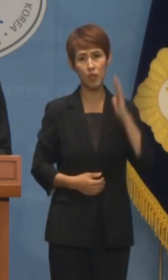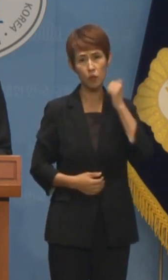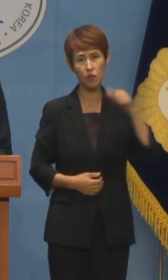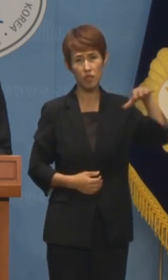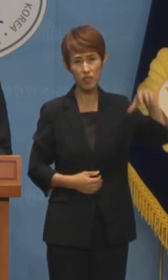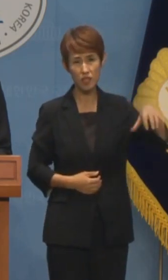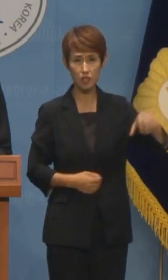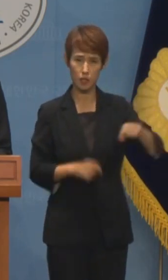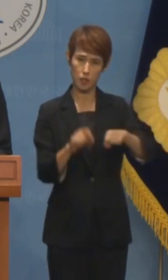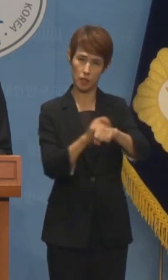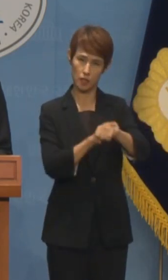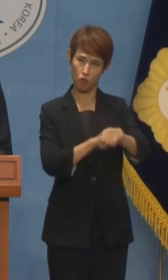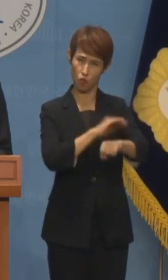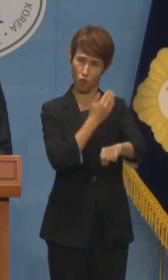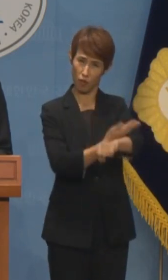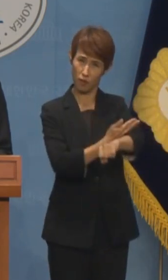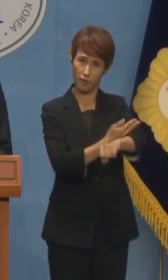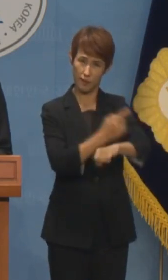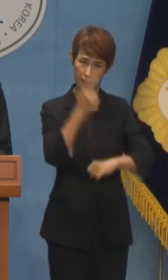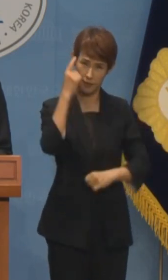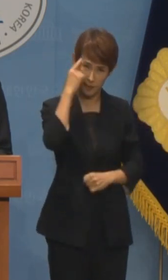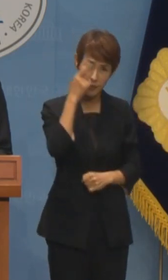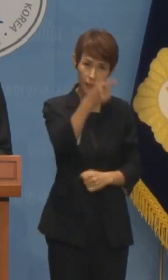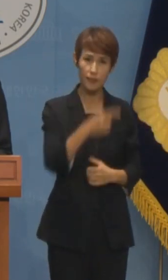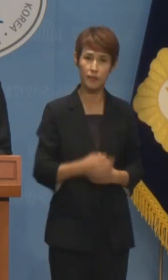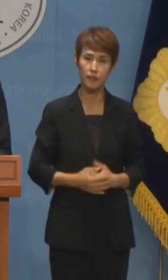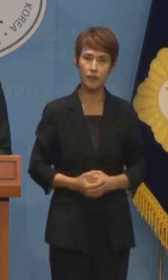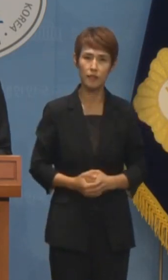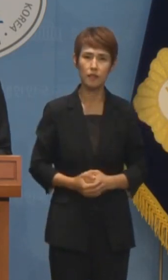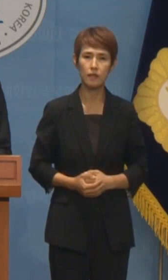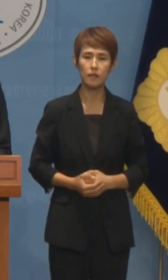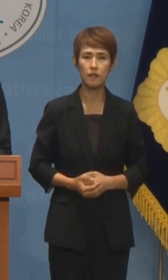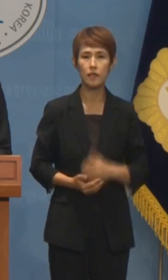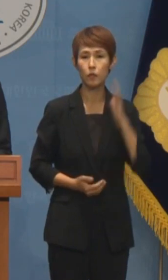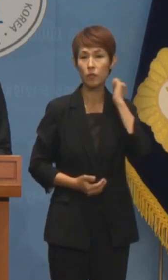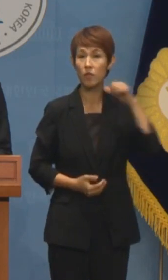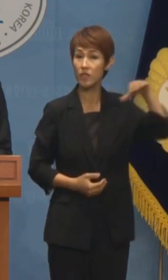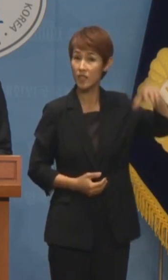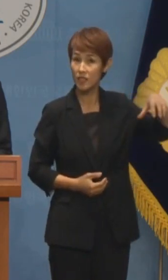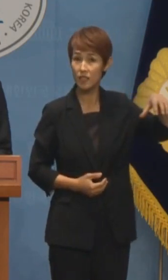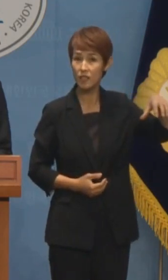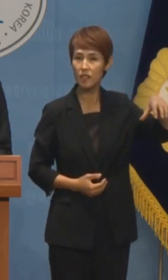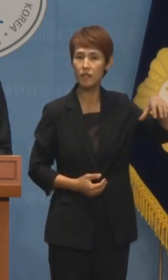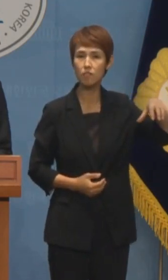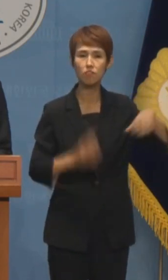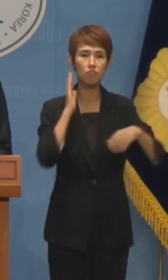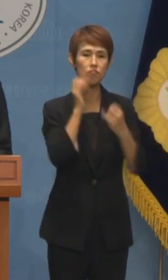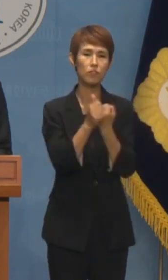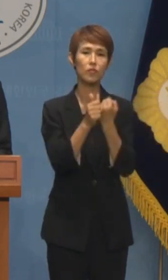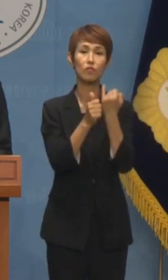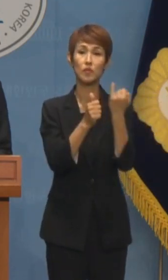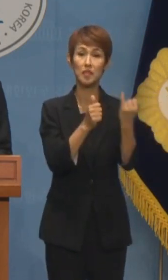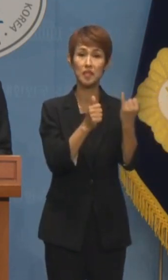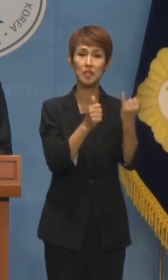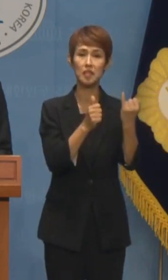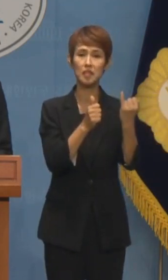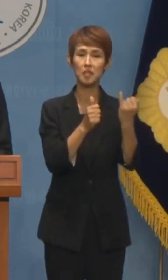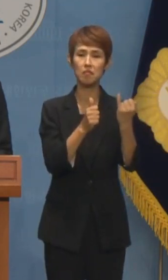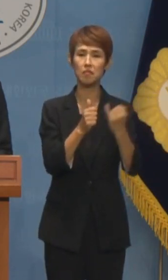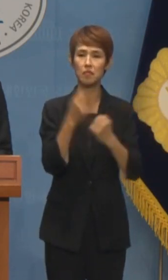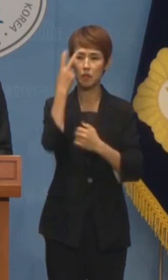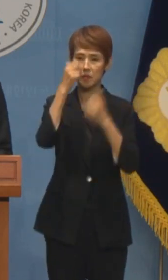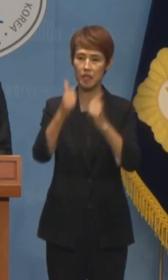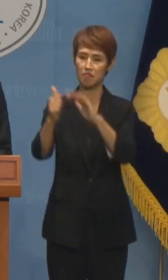특권 의식에 취했습니까? 용산 대통령실이 김건희 여사의 황제